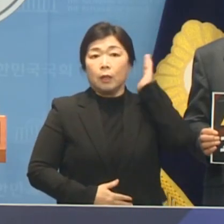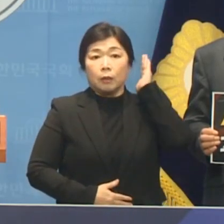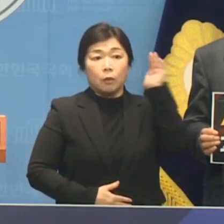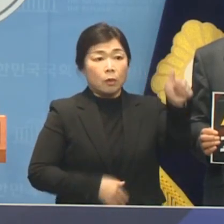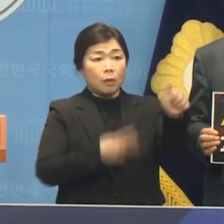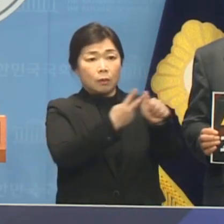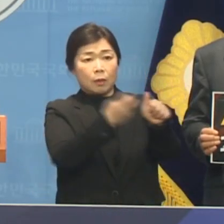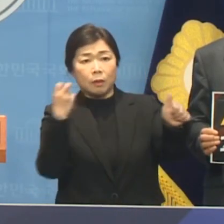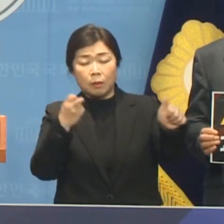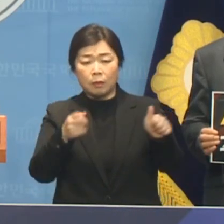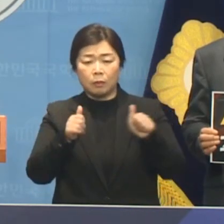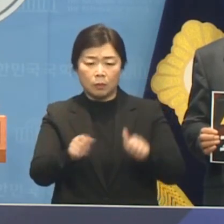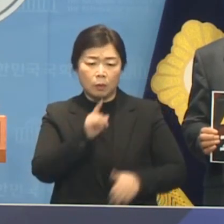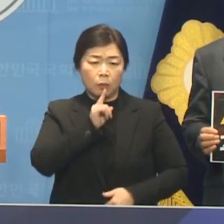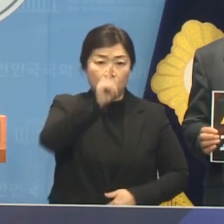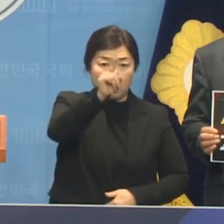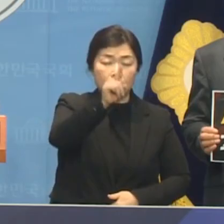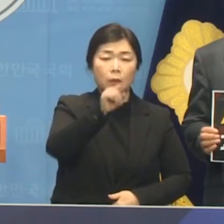탄핵 수초와는